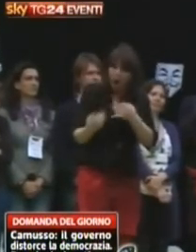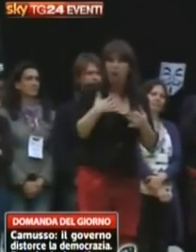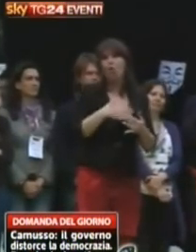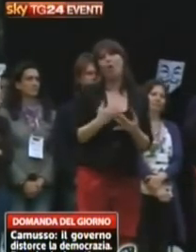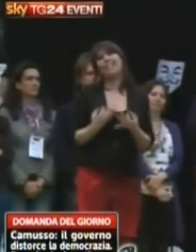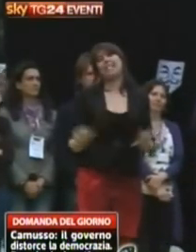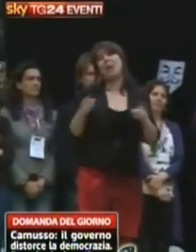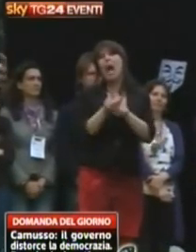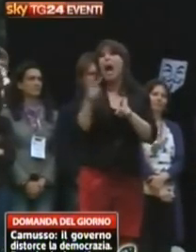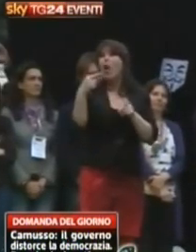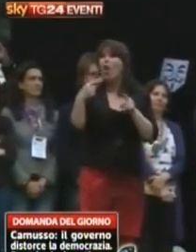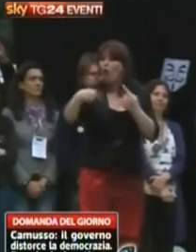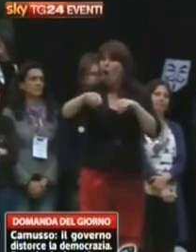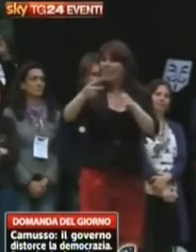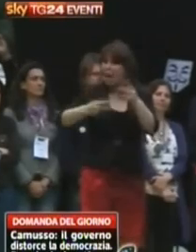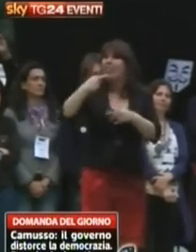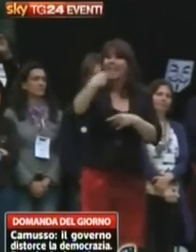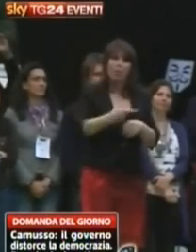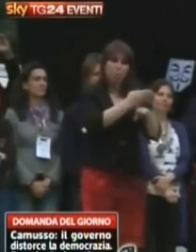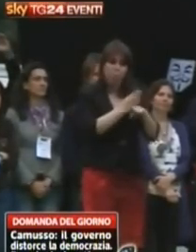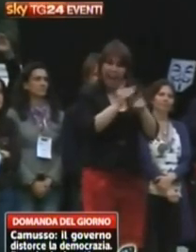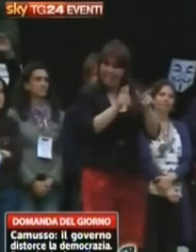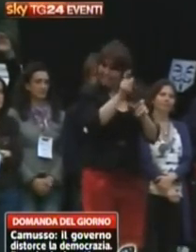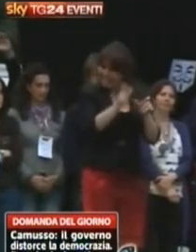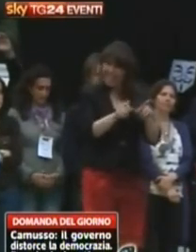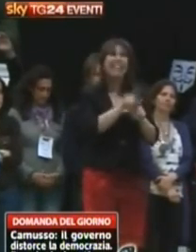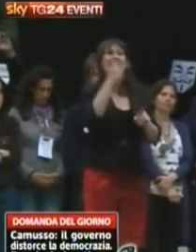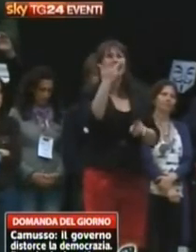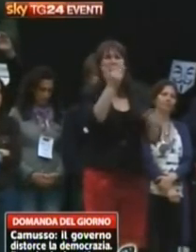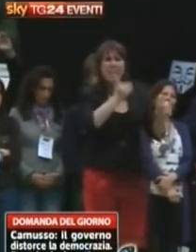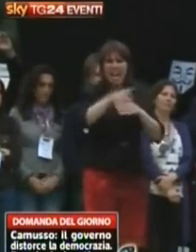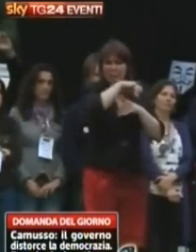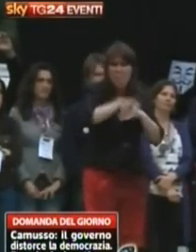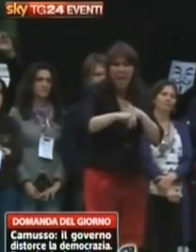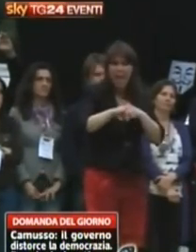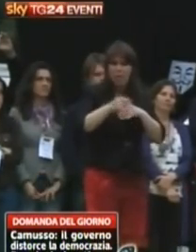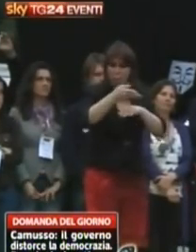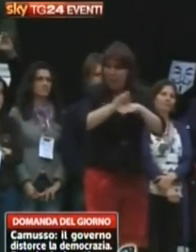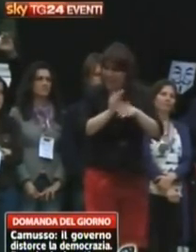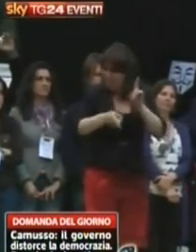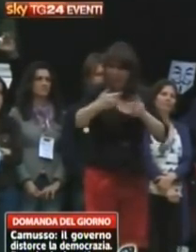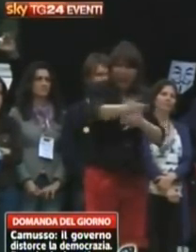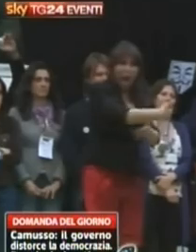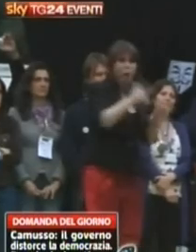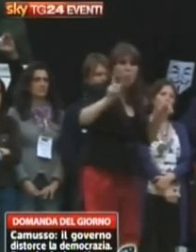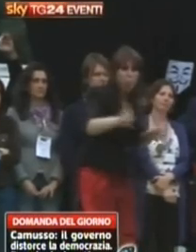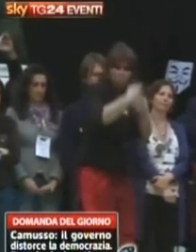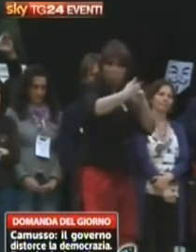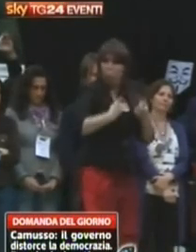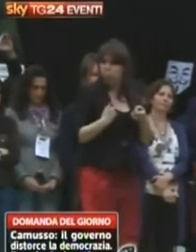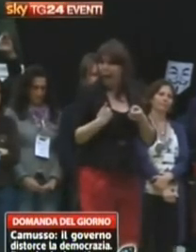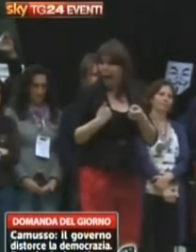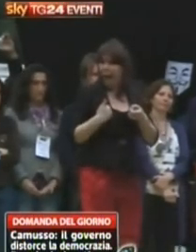ha detto che i partiti hanno rubato 3 miliardi e mezzo di soldi pubblici, chiamandoli invece che finanziamenti rimborsi, con una